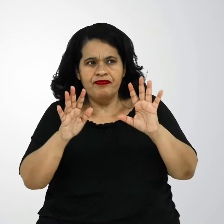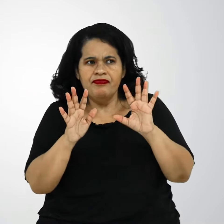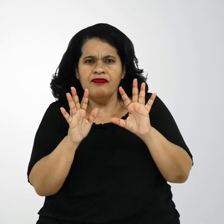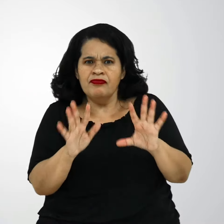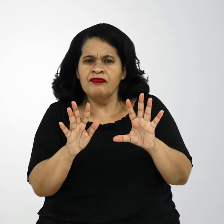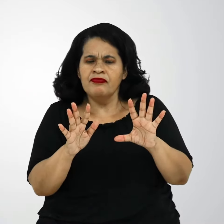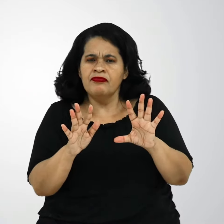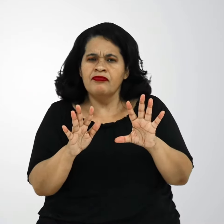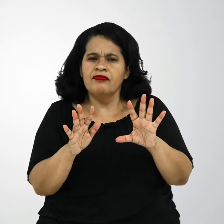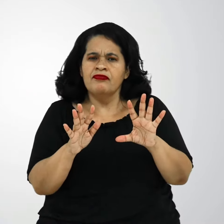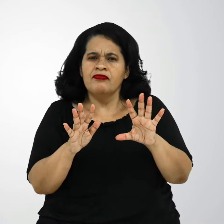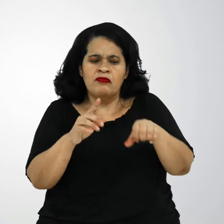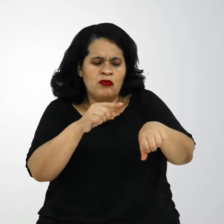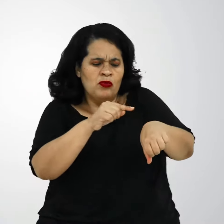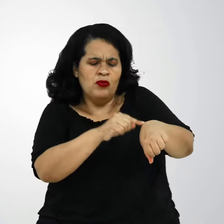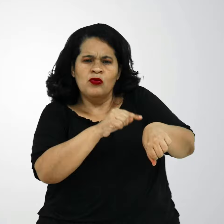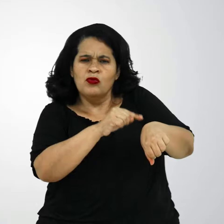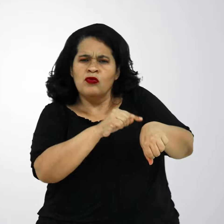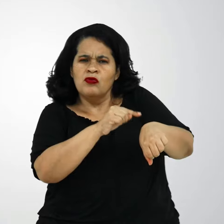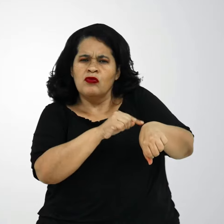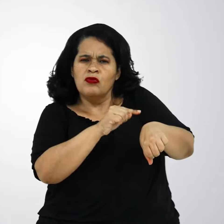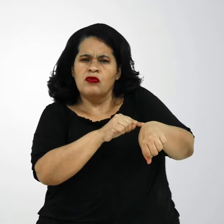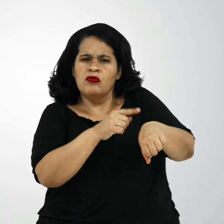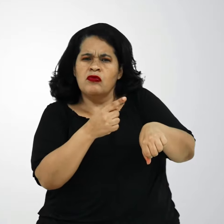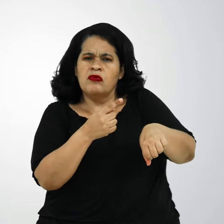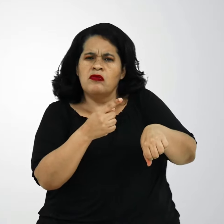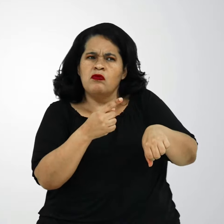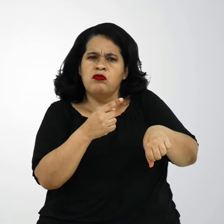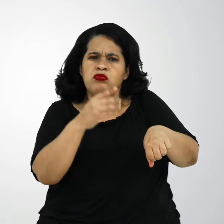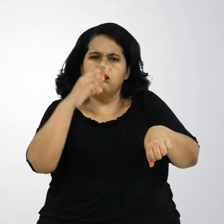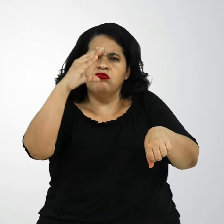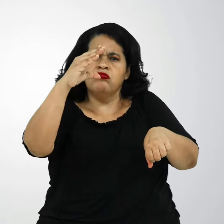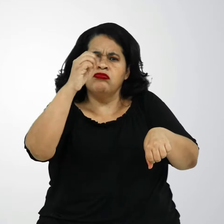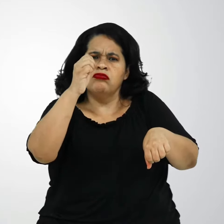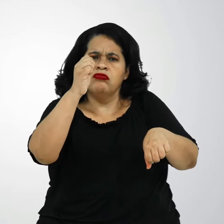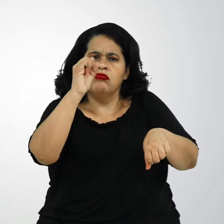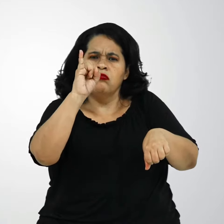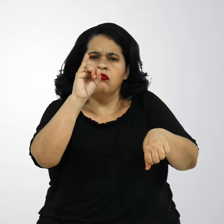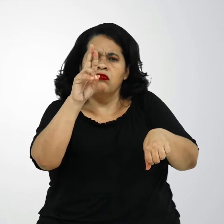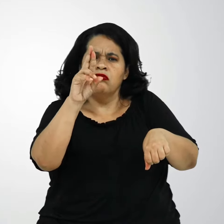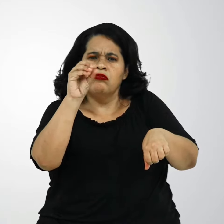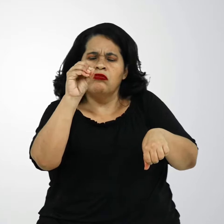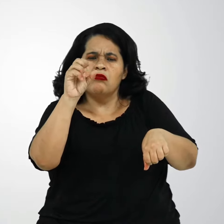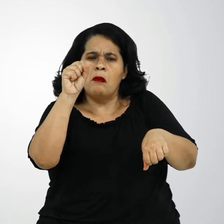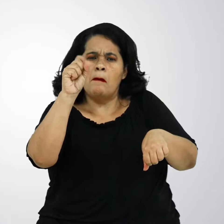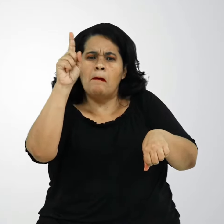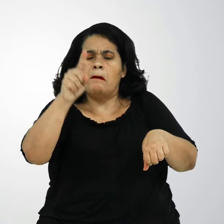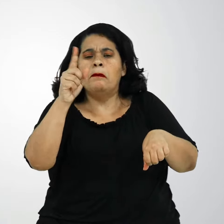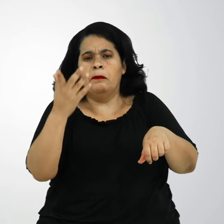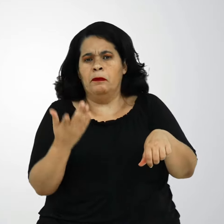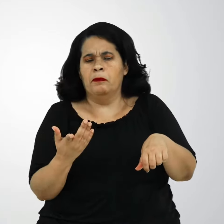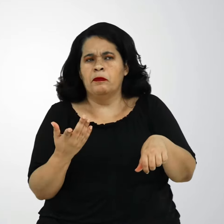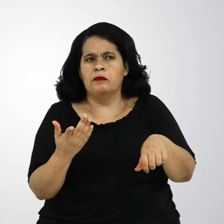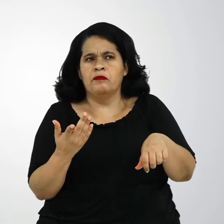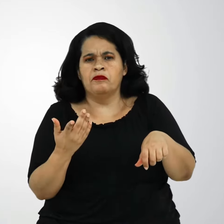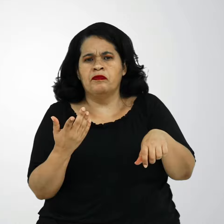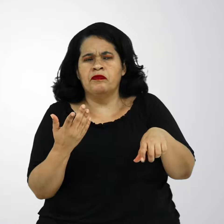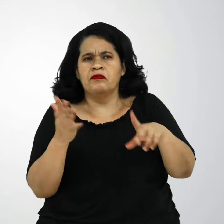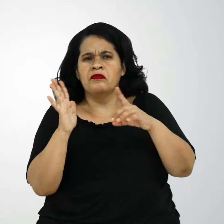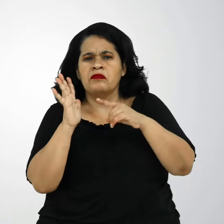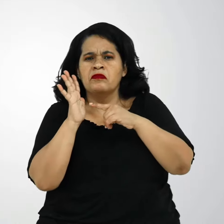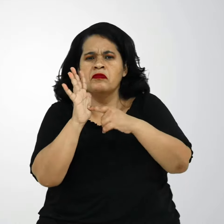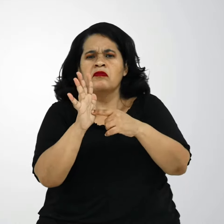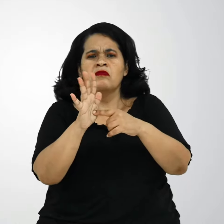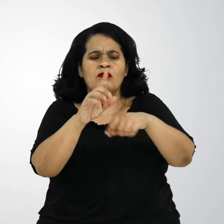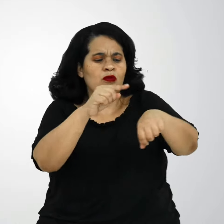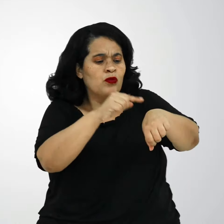tempo cronológico, mas no tempo kairos. Quando você cita a questão do 7 de 7, faz uma menção ao tempo